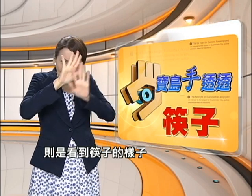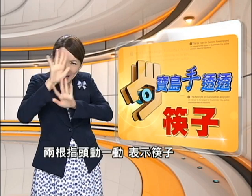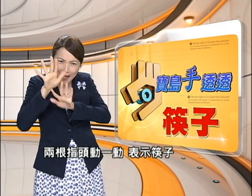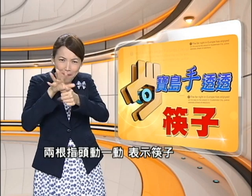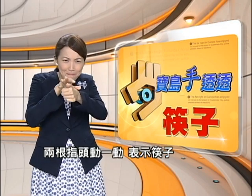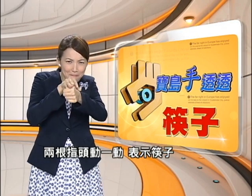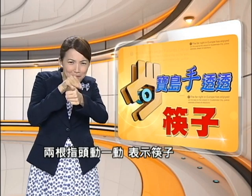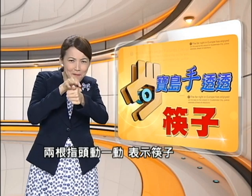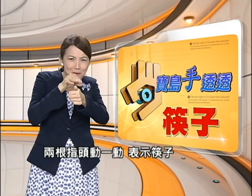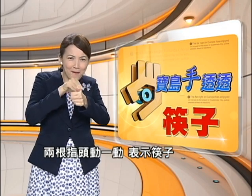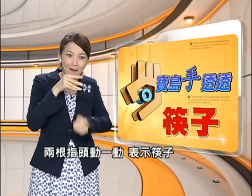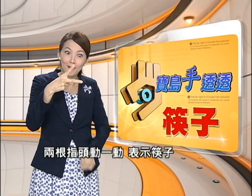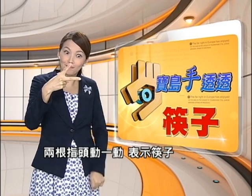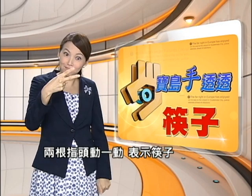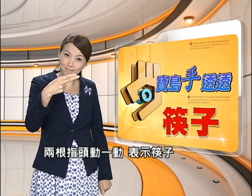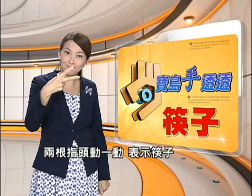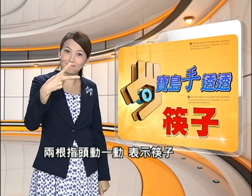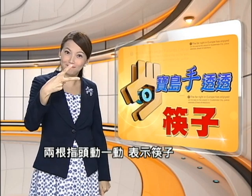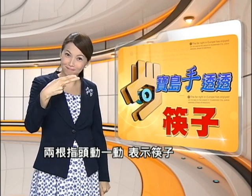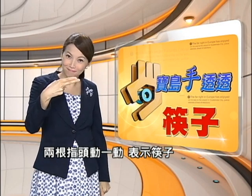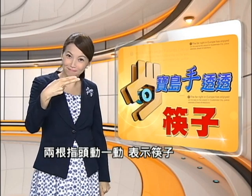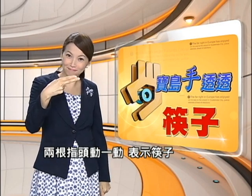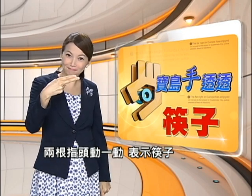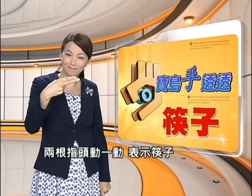根指头动一动就表示筷子。